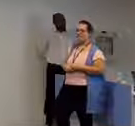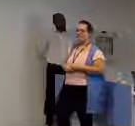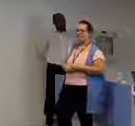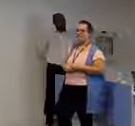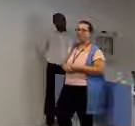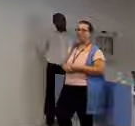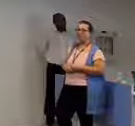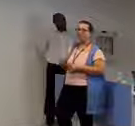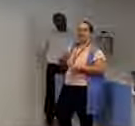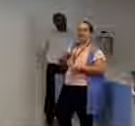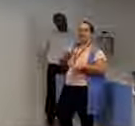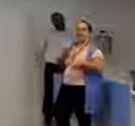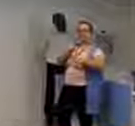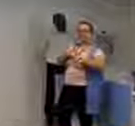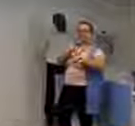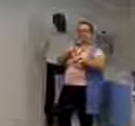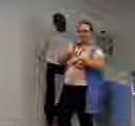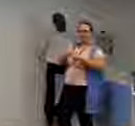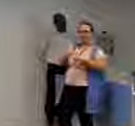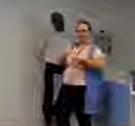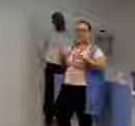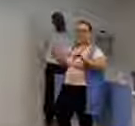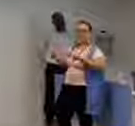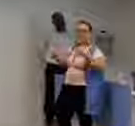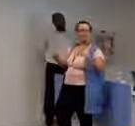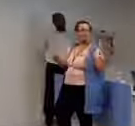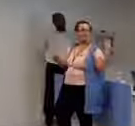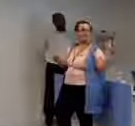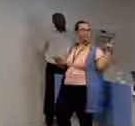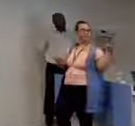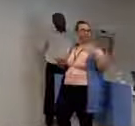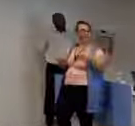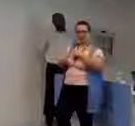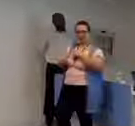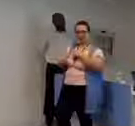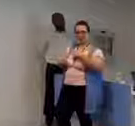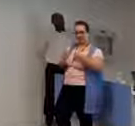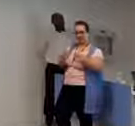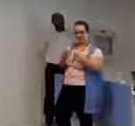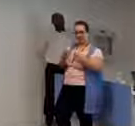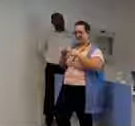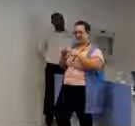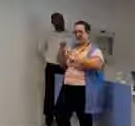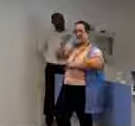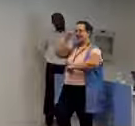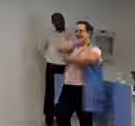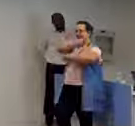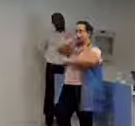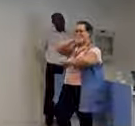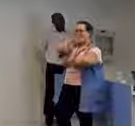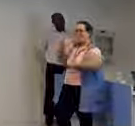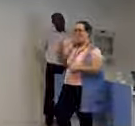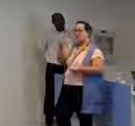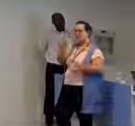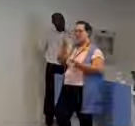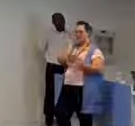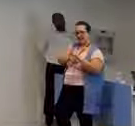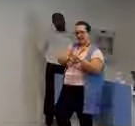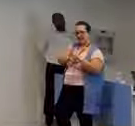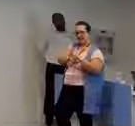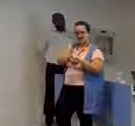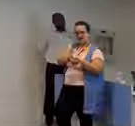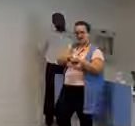O tempo de entrega, na minha época, quando eu fazia Senai, falava-se em fazer um estampo em 6 meses, 1 ano,